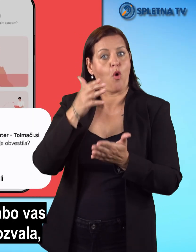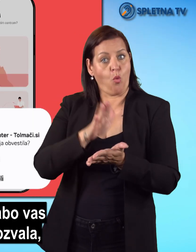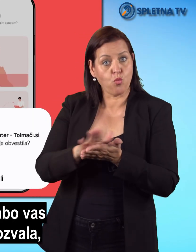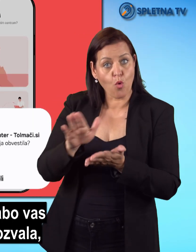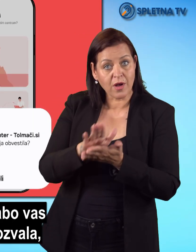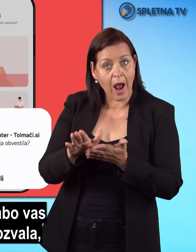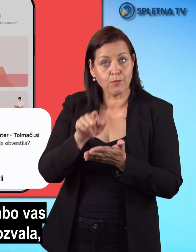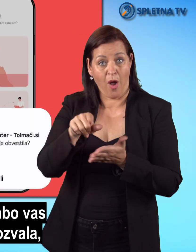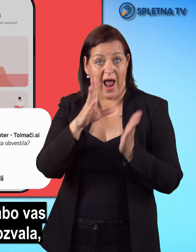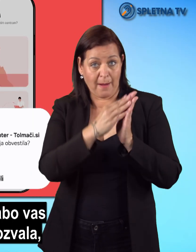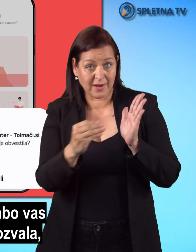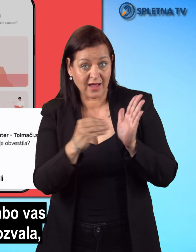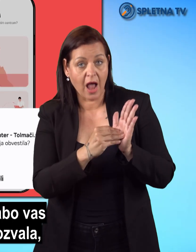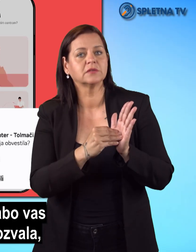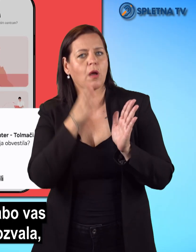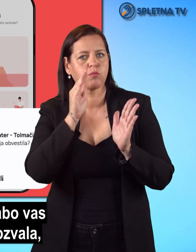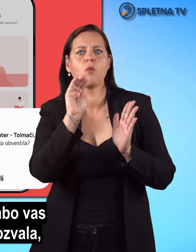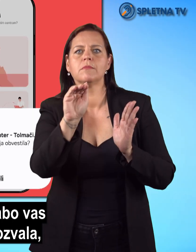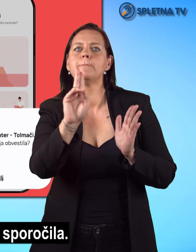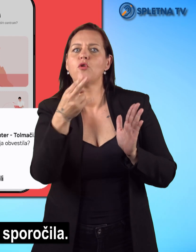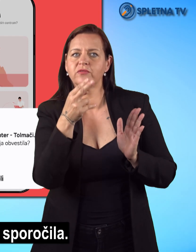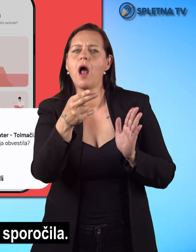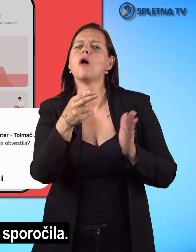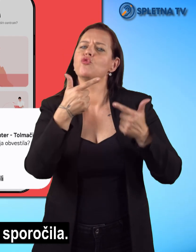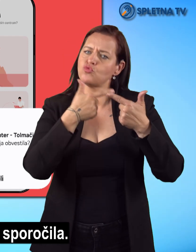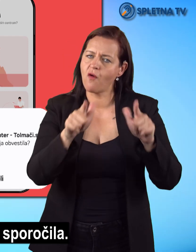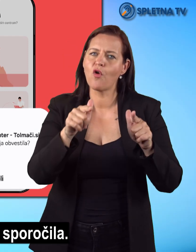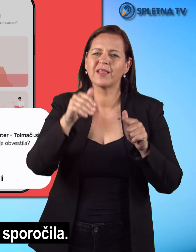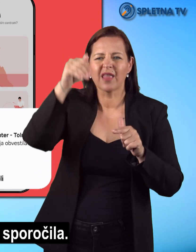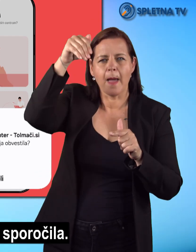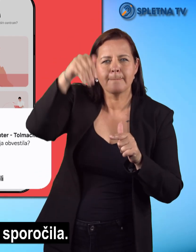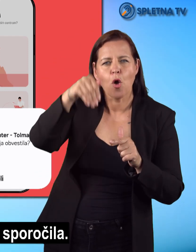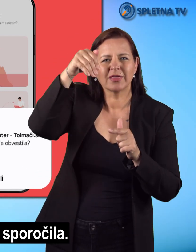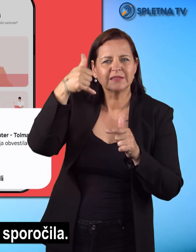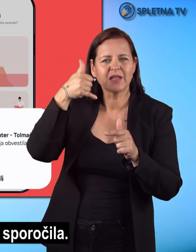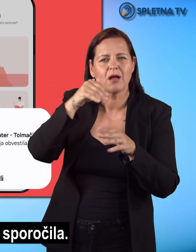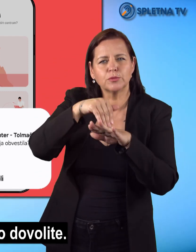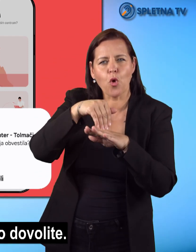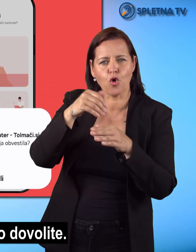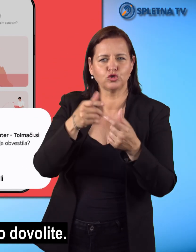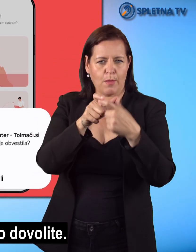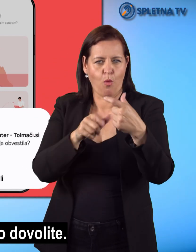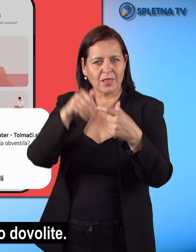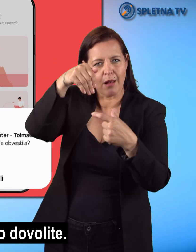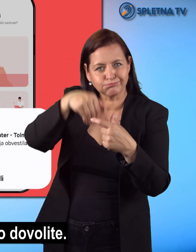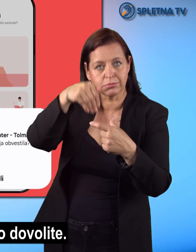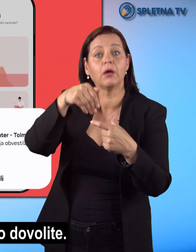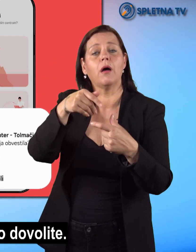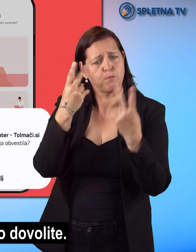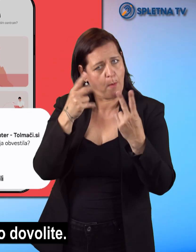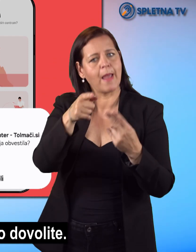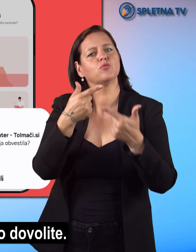Pred prvo uporabo vas bo aplikacija pozvala, da dovolite potisna sporočila. Pomembno je, da to